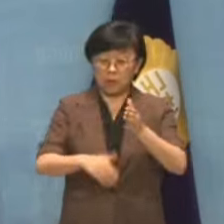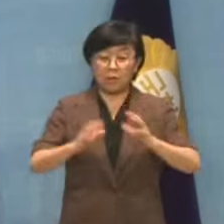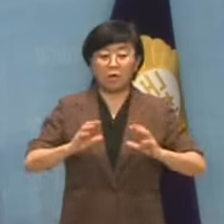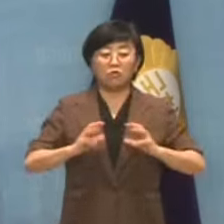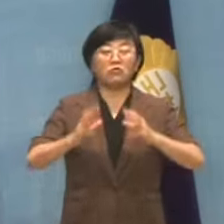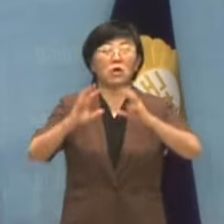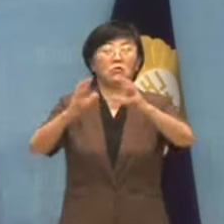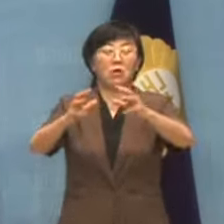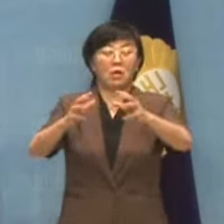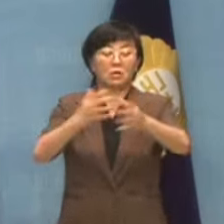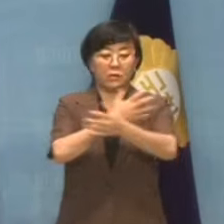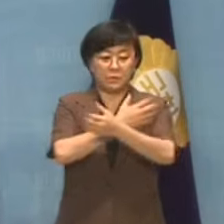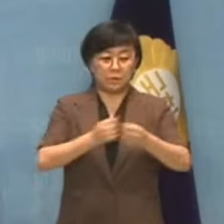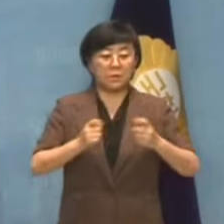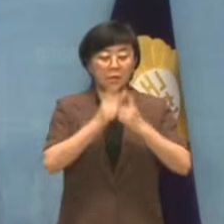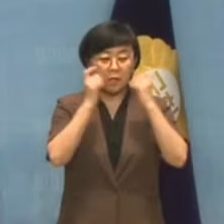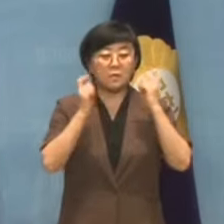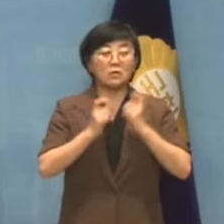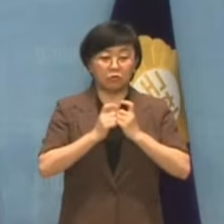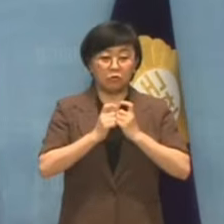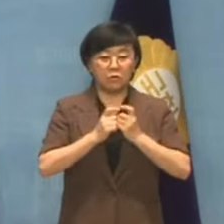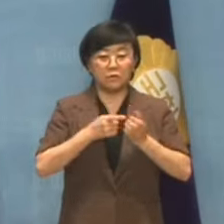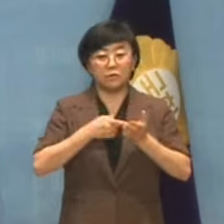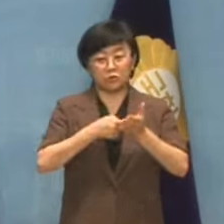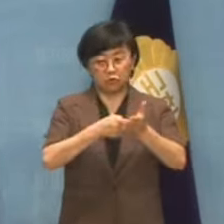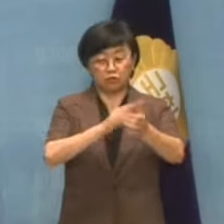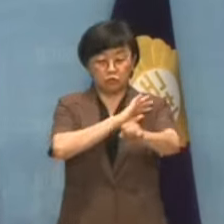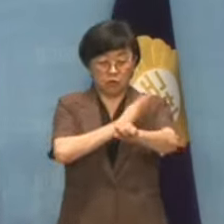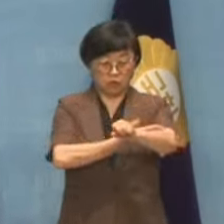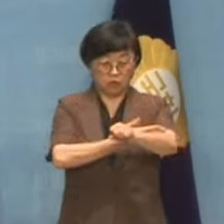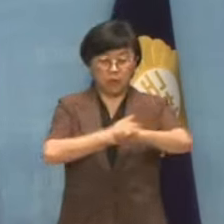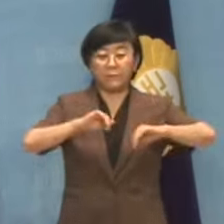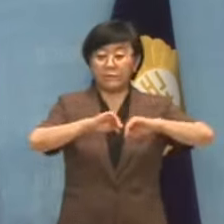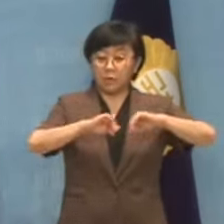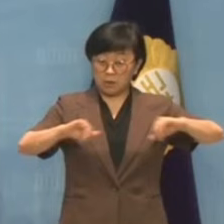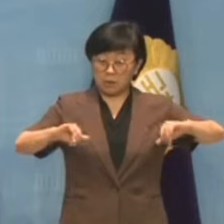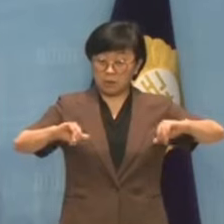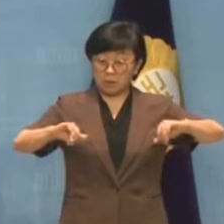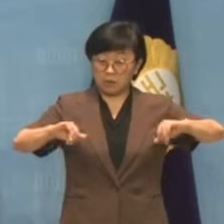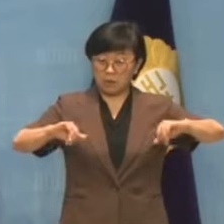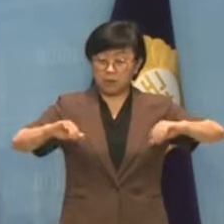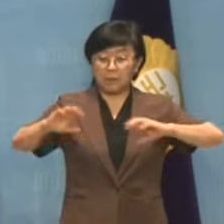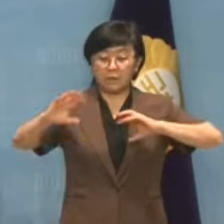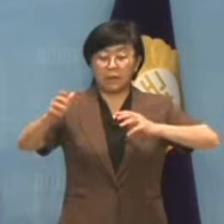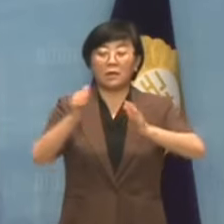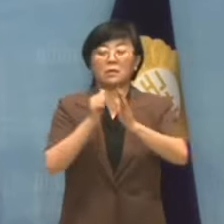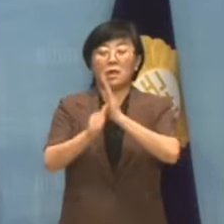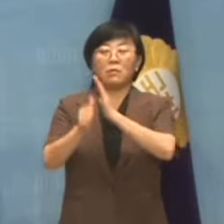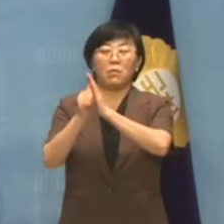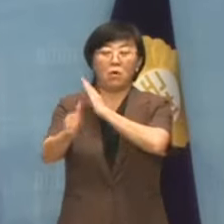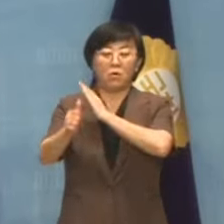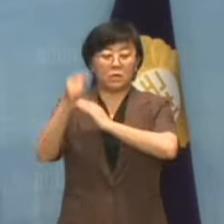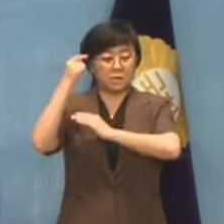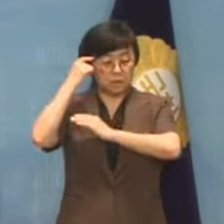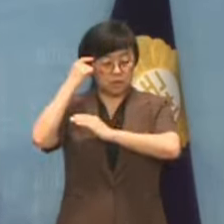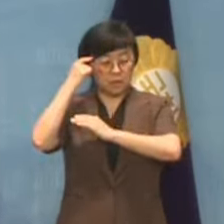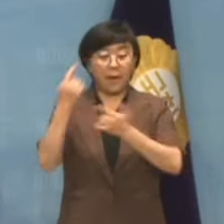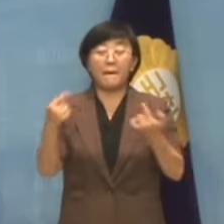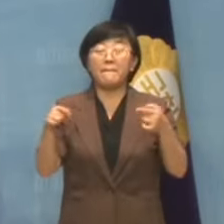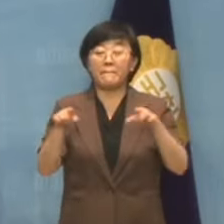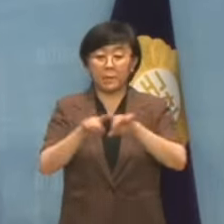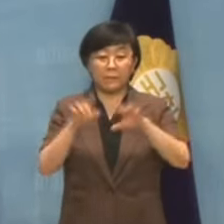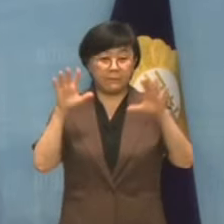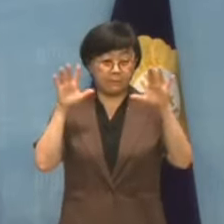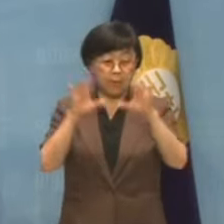간 협정과 개인 청구권은 별개라는 데 양국 대표들이 인식을 같이 했던